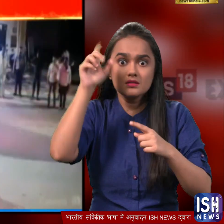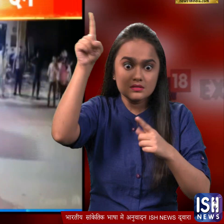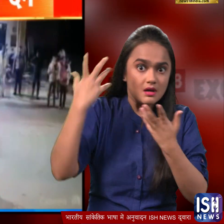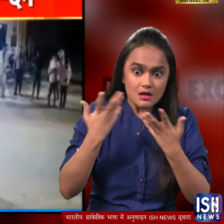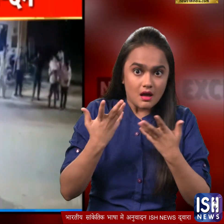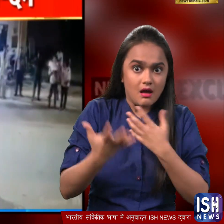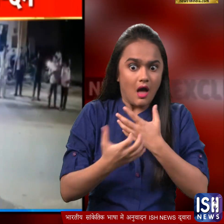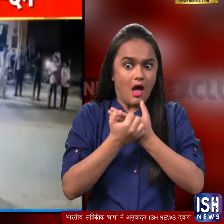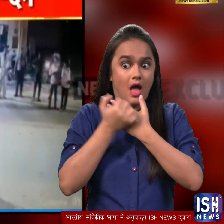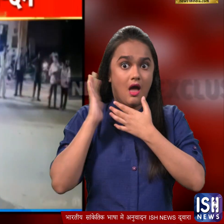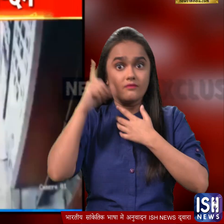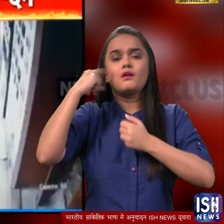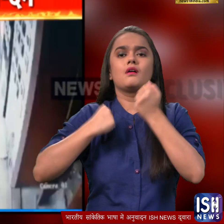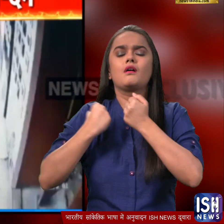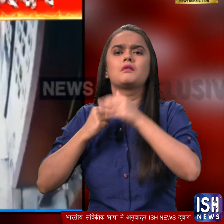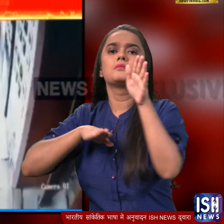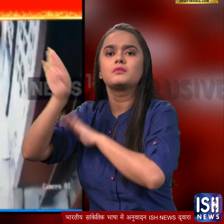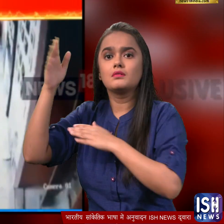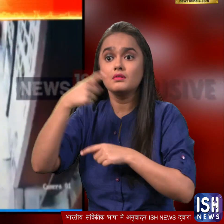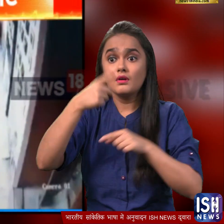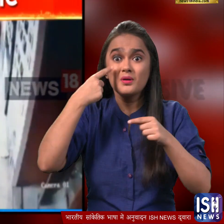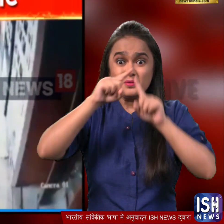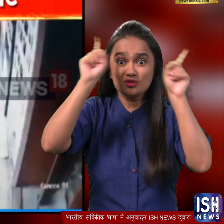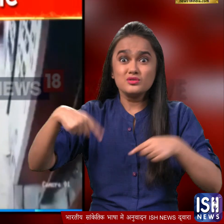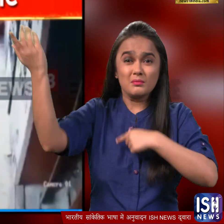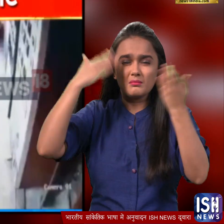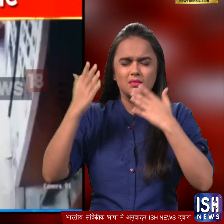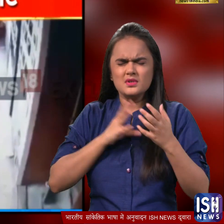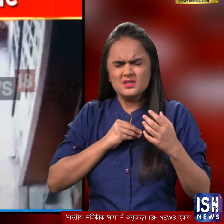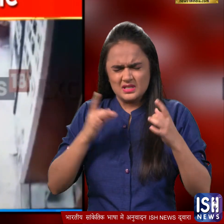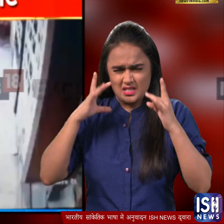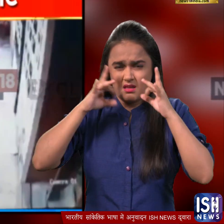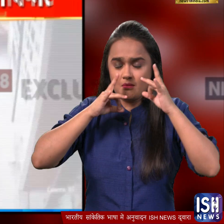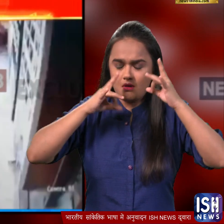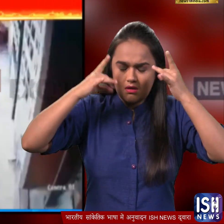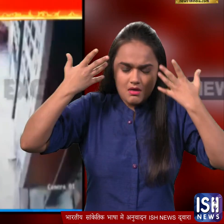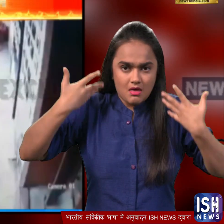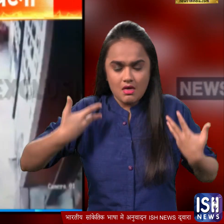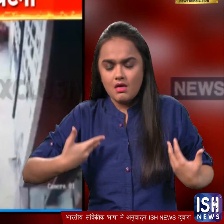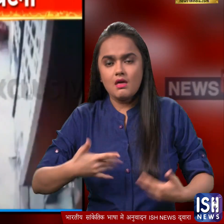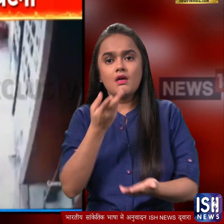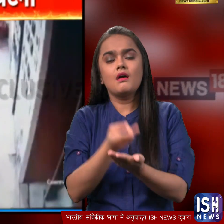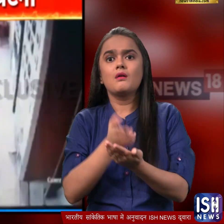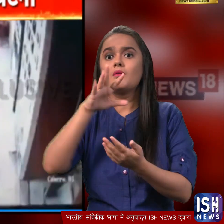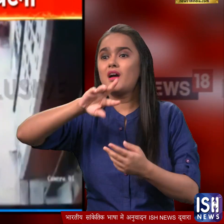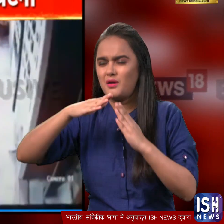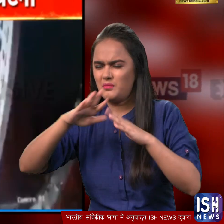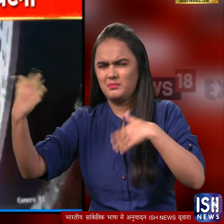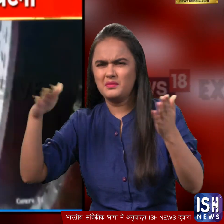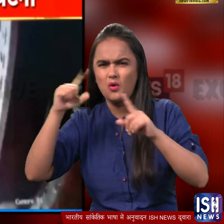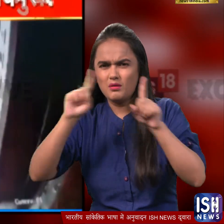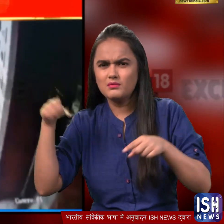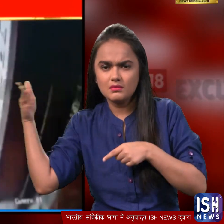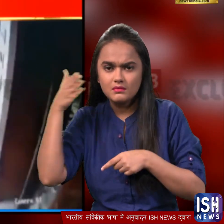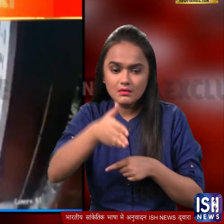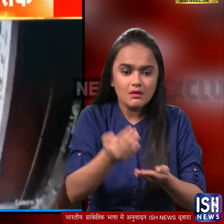बदमाश वहां से गाड़ी में बैठकर भाग गए, लेकिन वो दुकानदार वहीं जमीन पर दर्द से छटपटाता रहा, जिसे कुछ लोग वहां से उठाकर अस्पताल ले गए।